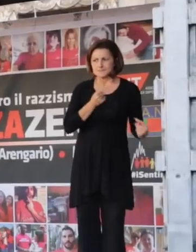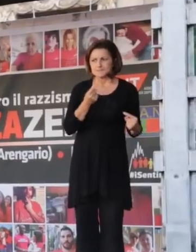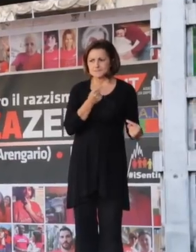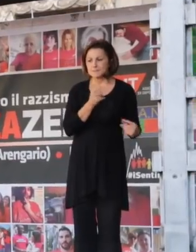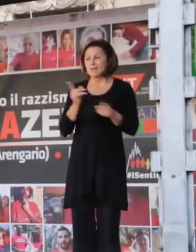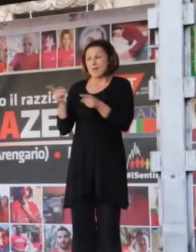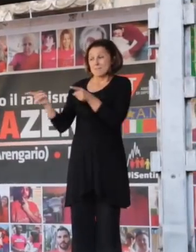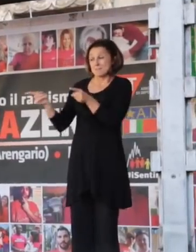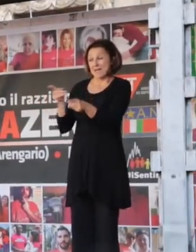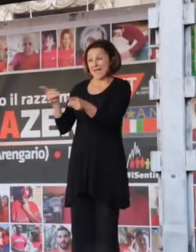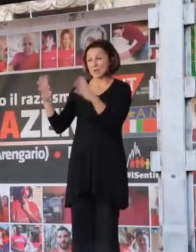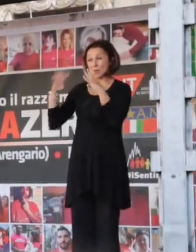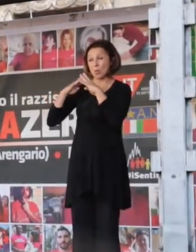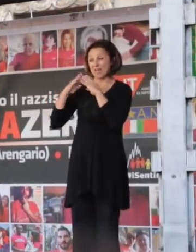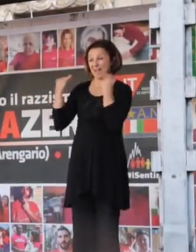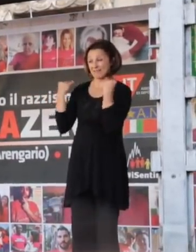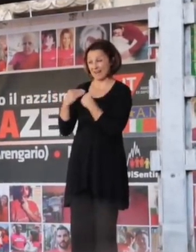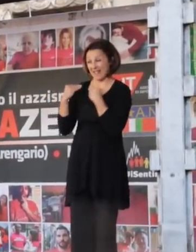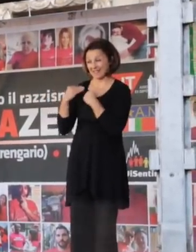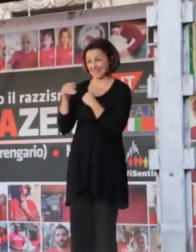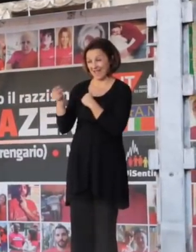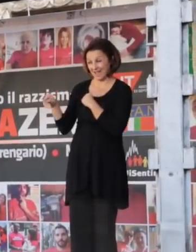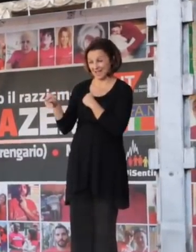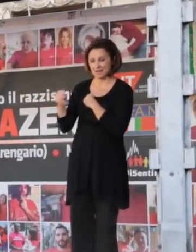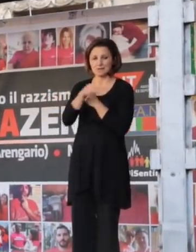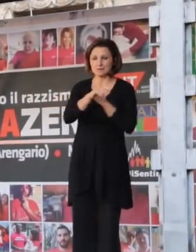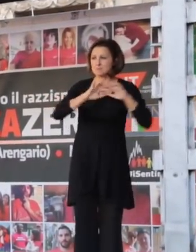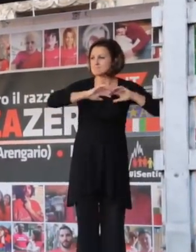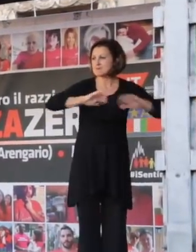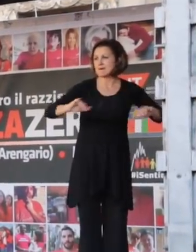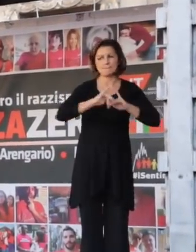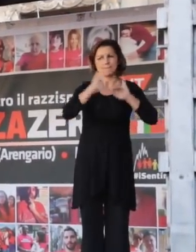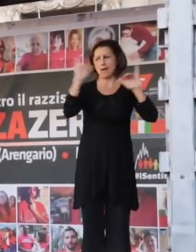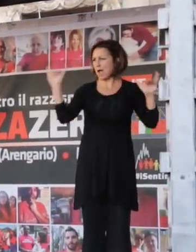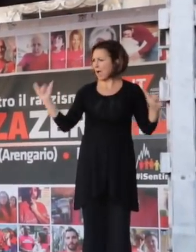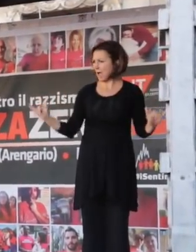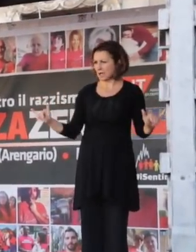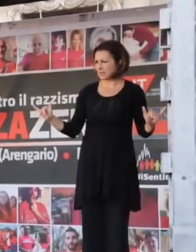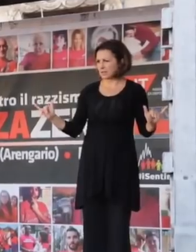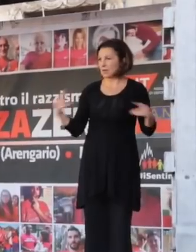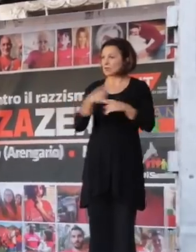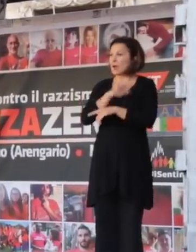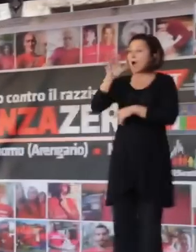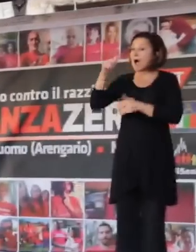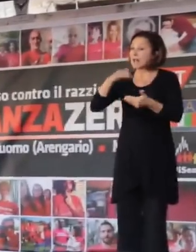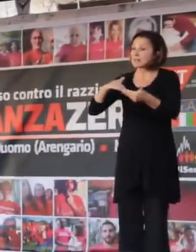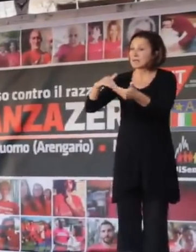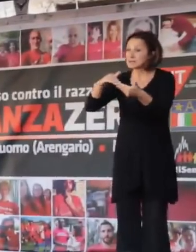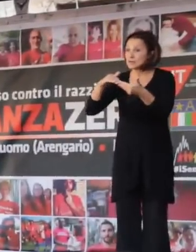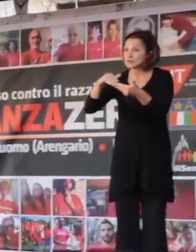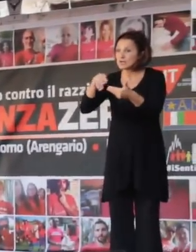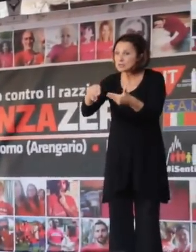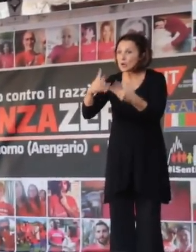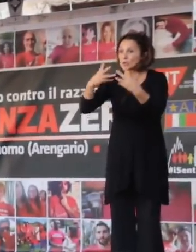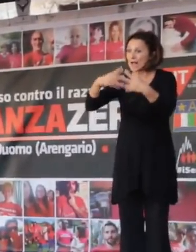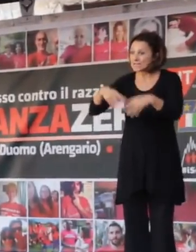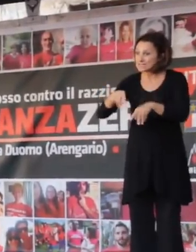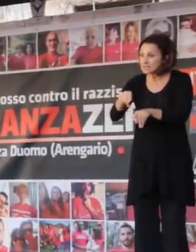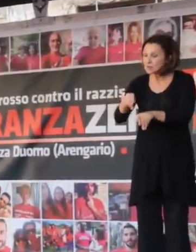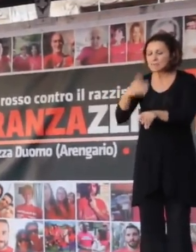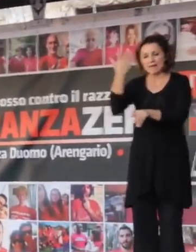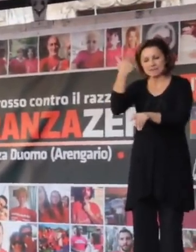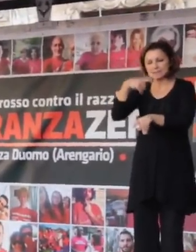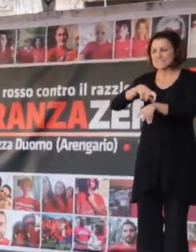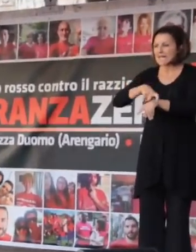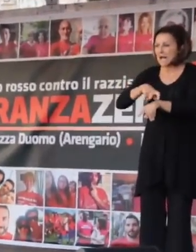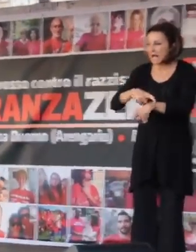fredda, non ha mai subito scissioni o diaspore, come altre associazioni e organizzazioni, quali quelle sindacali